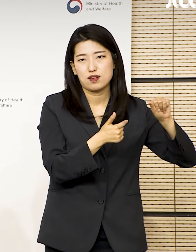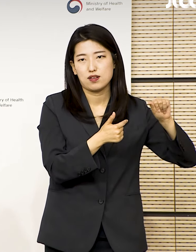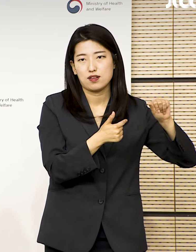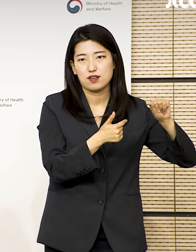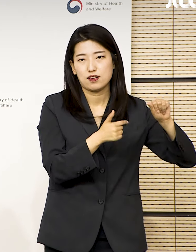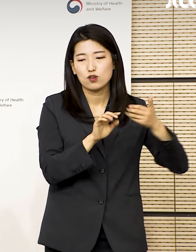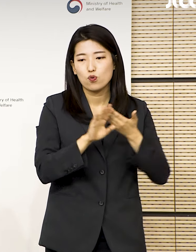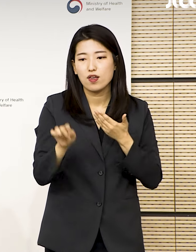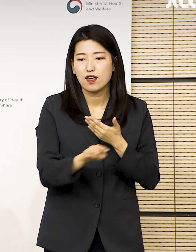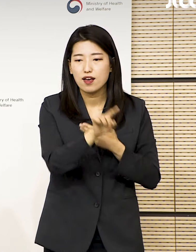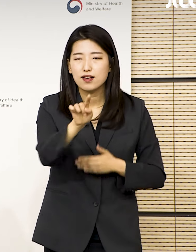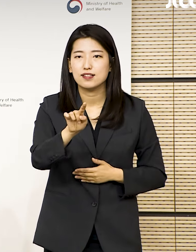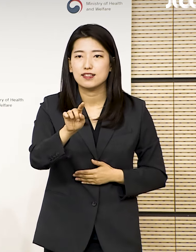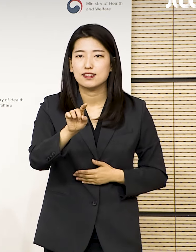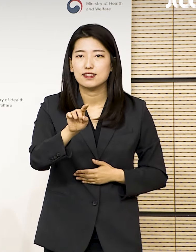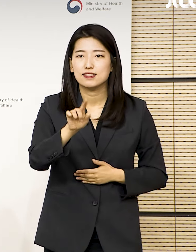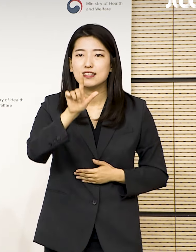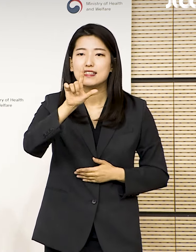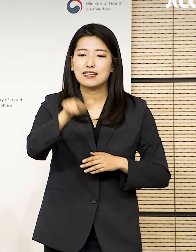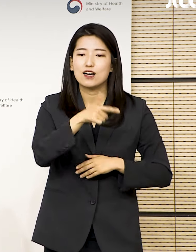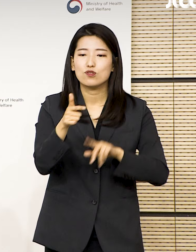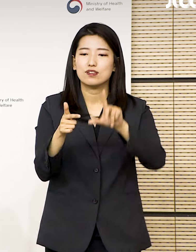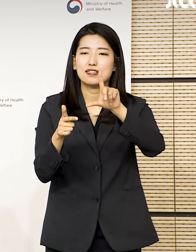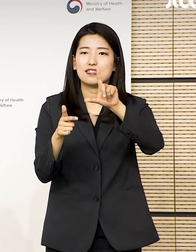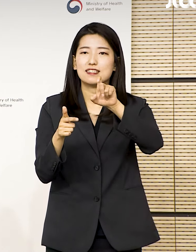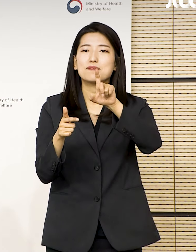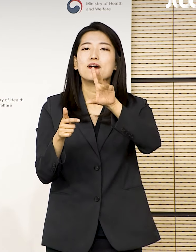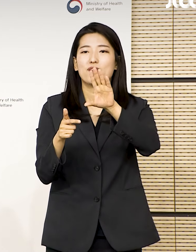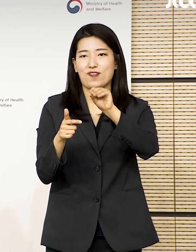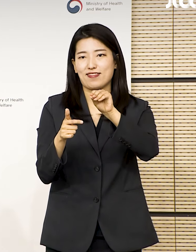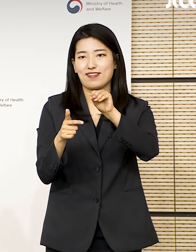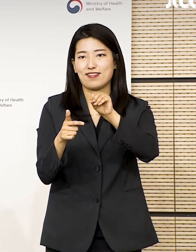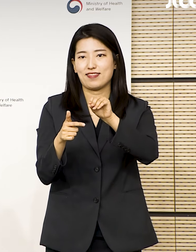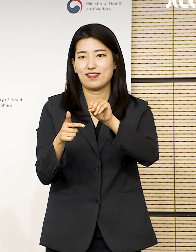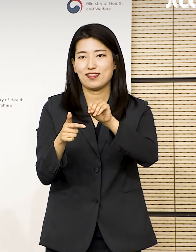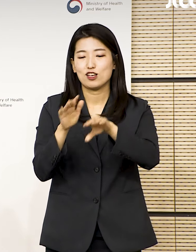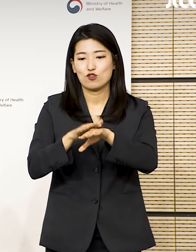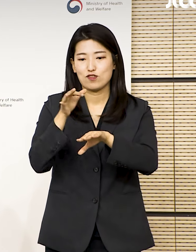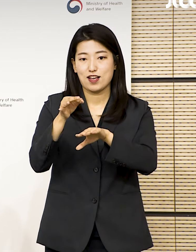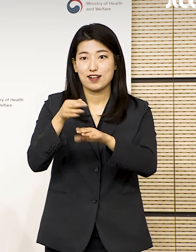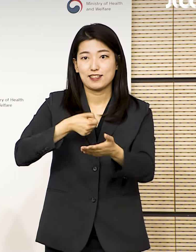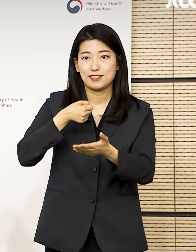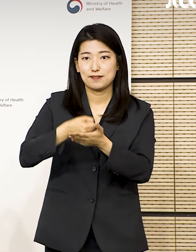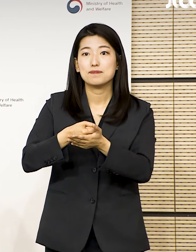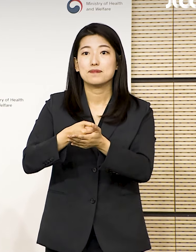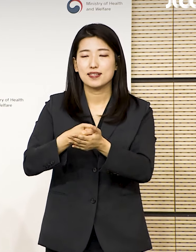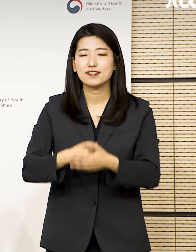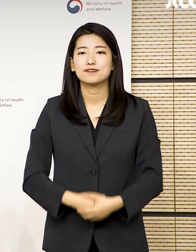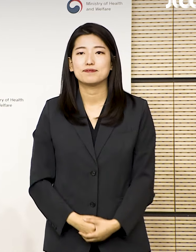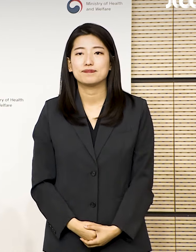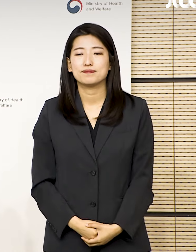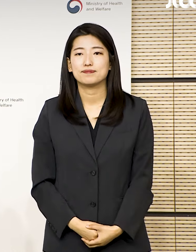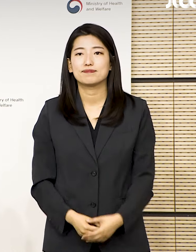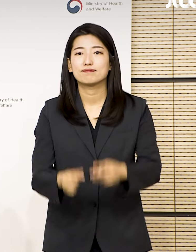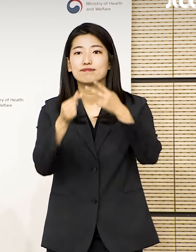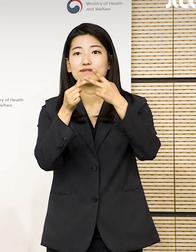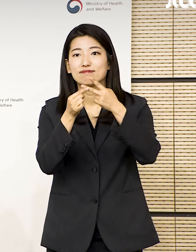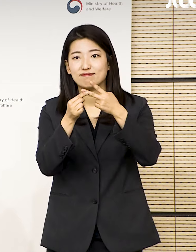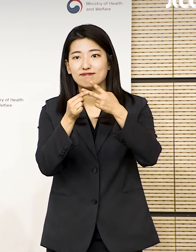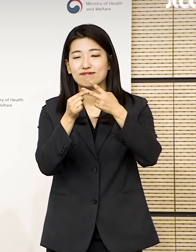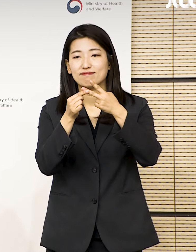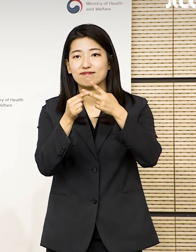개소는 1 10만 원의 지역별 차등화된 공공 적수 수가를 지원합니다 둘째 소화